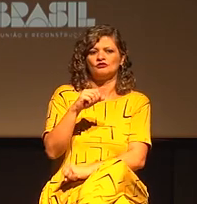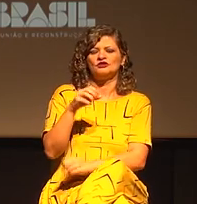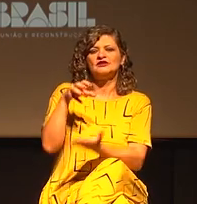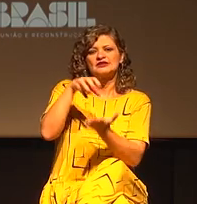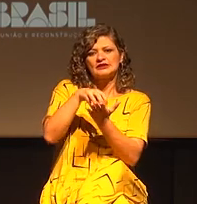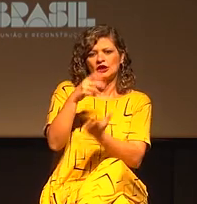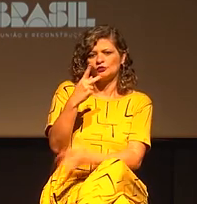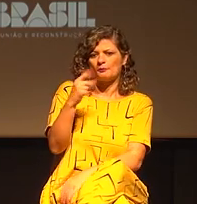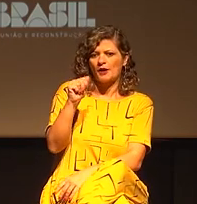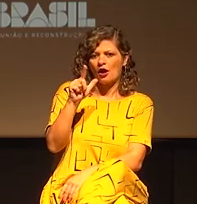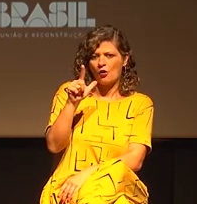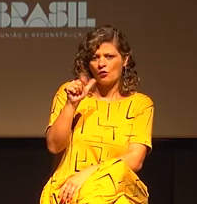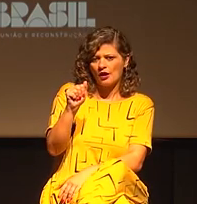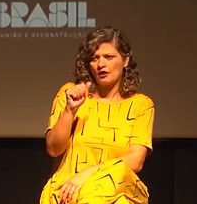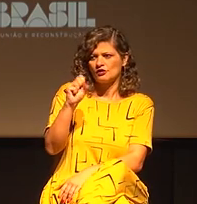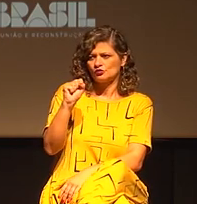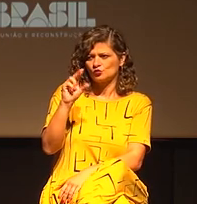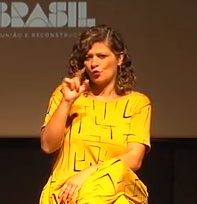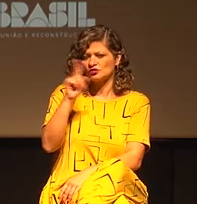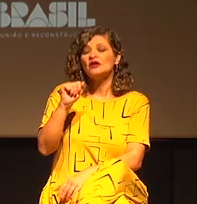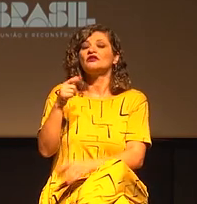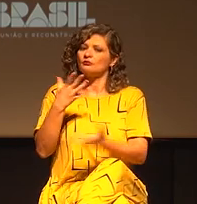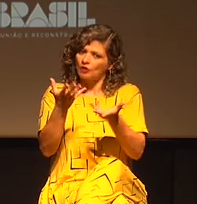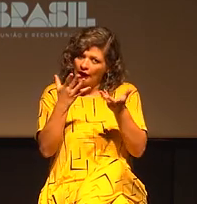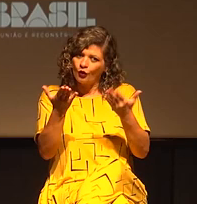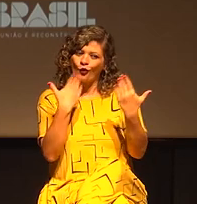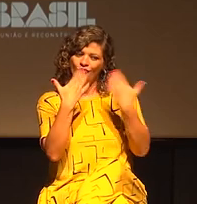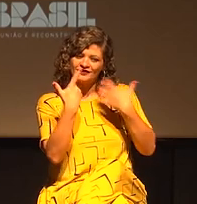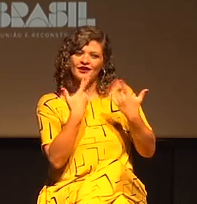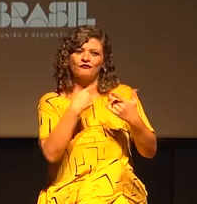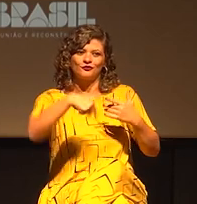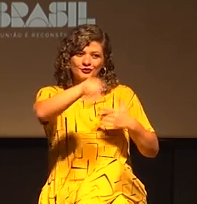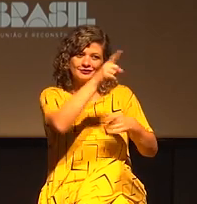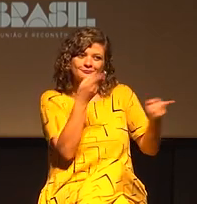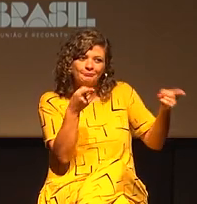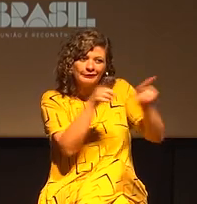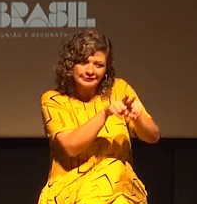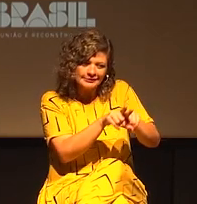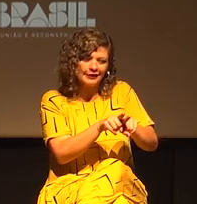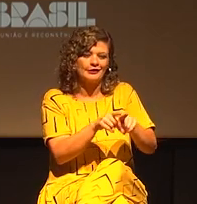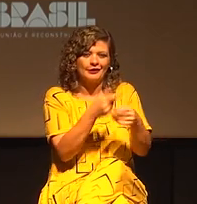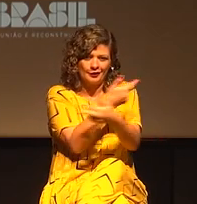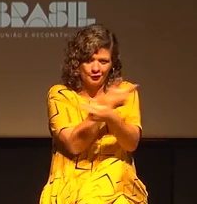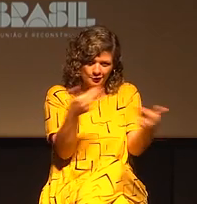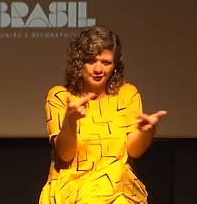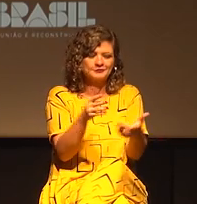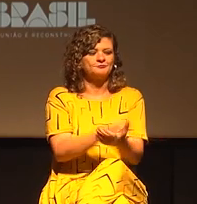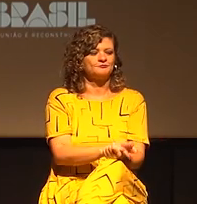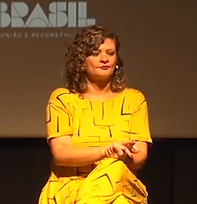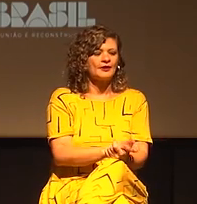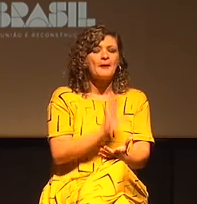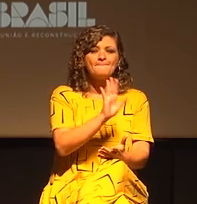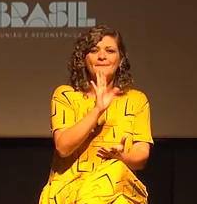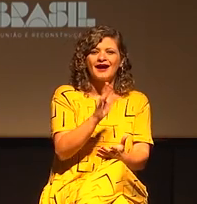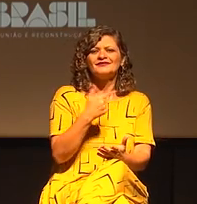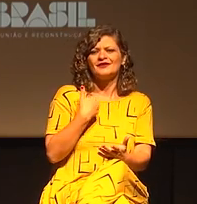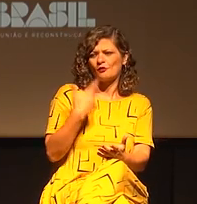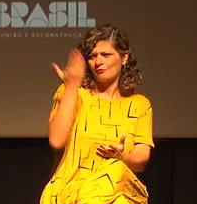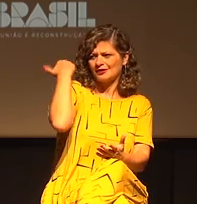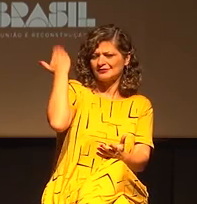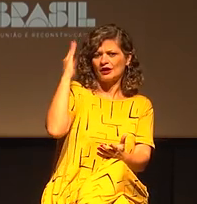quero conversar com vocês fazer umas parcerias a educacionais mas eu fui aluna da